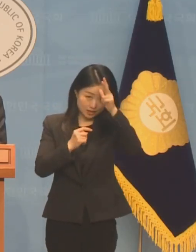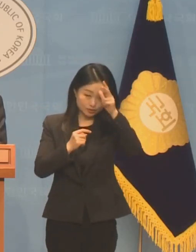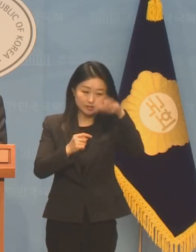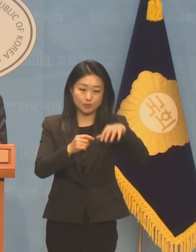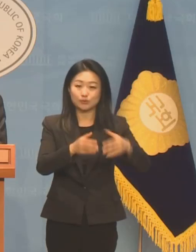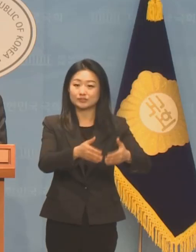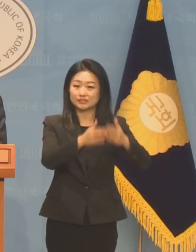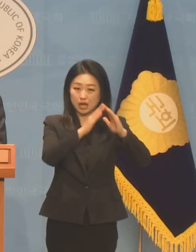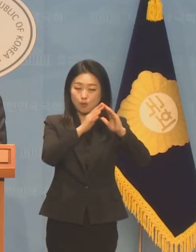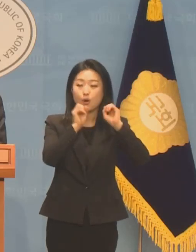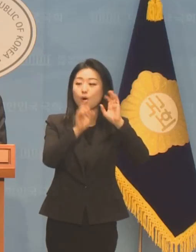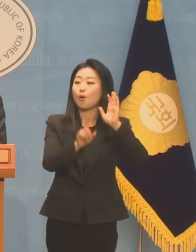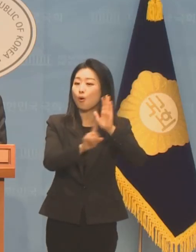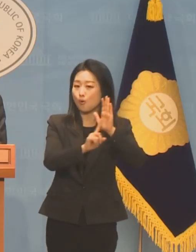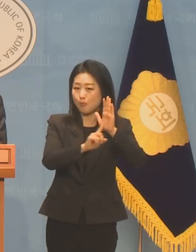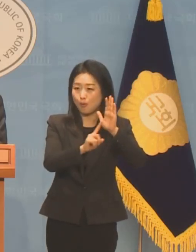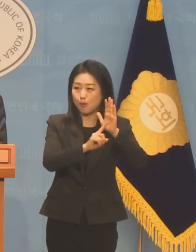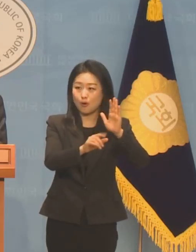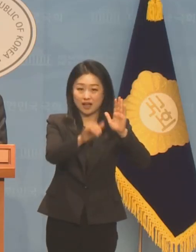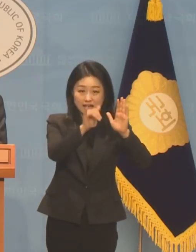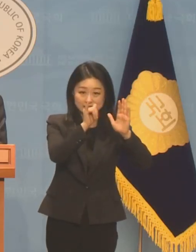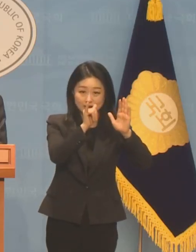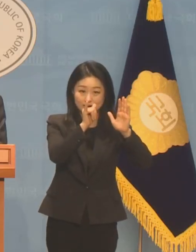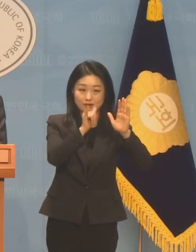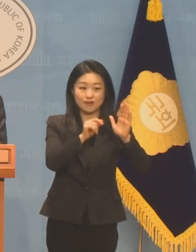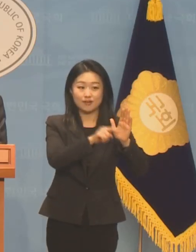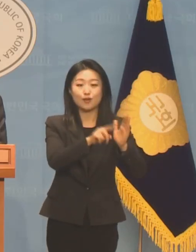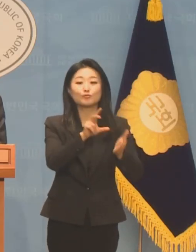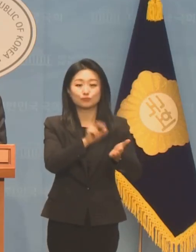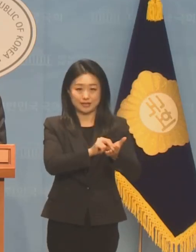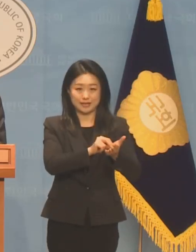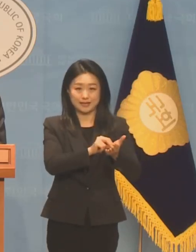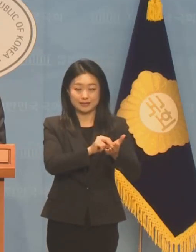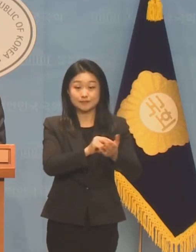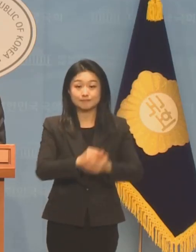차려서 홍보하는 것도 매우 심각한 문제입니다.